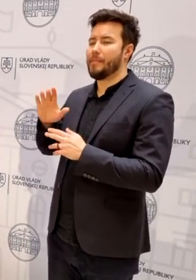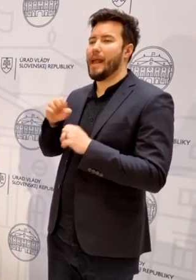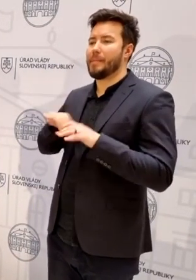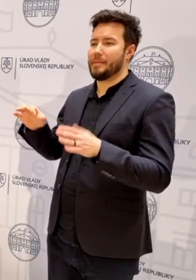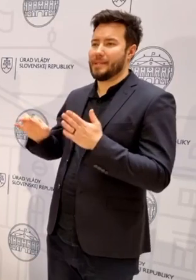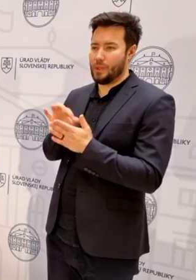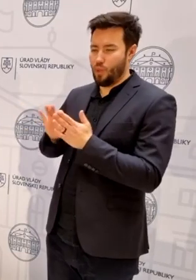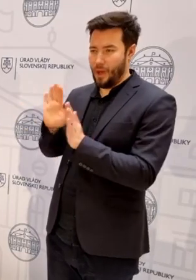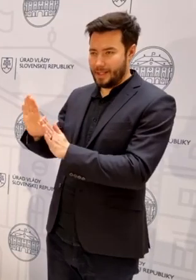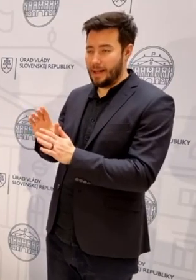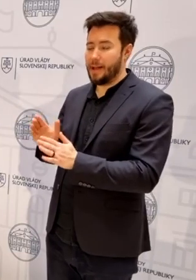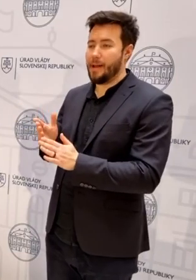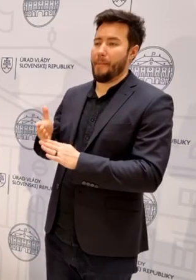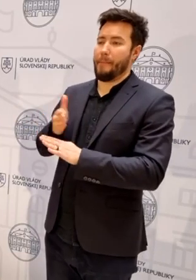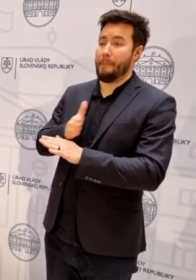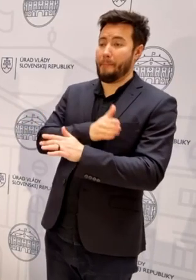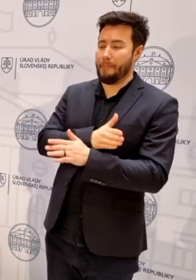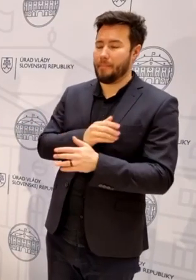aktuálnej.